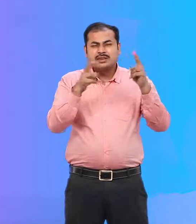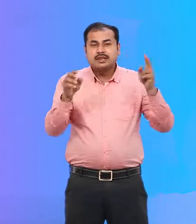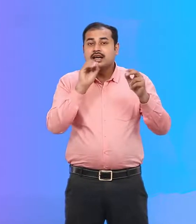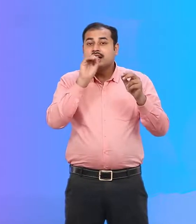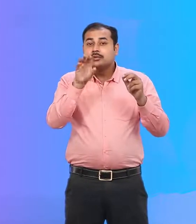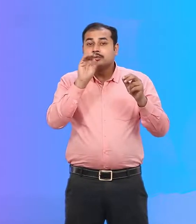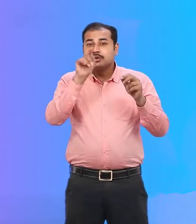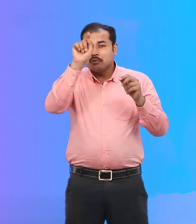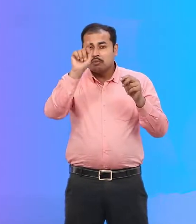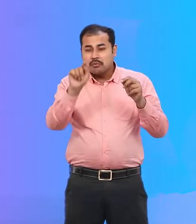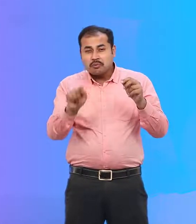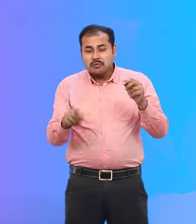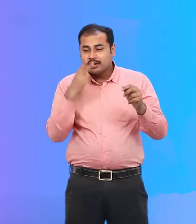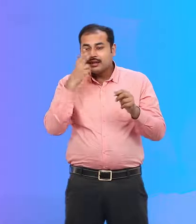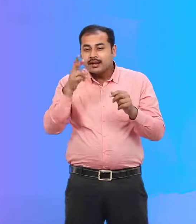तक सरलता से पहुंचना है